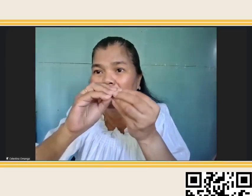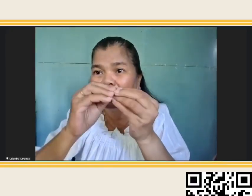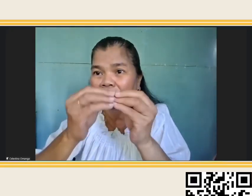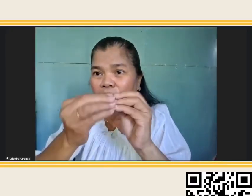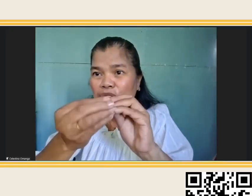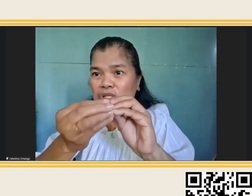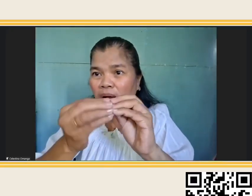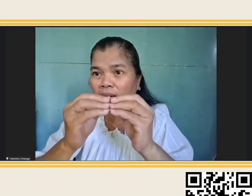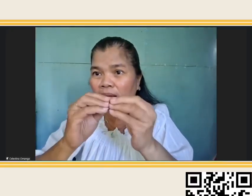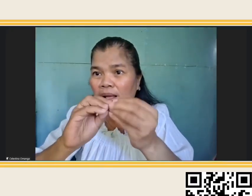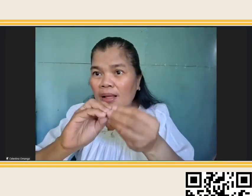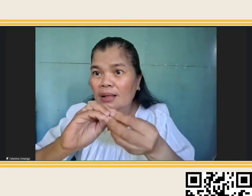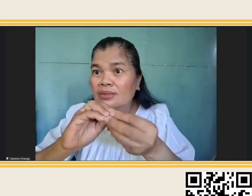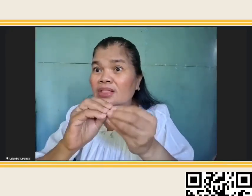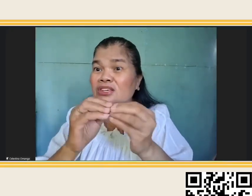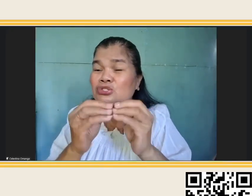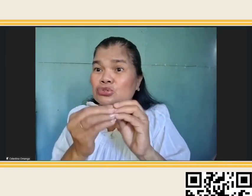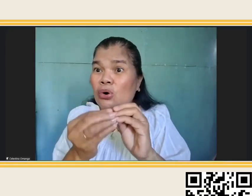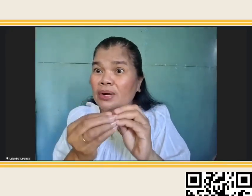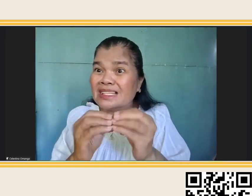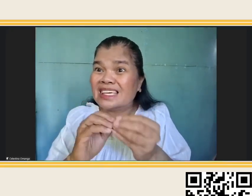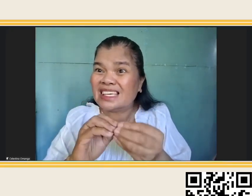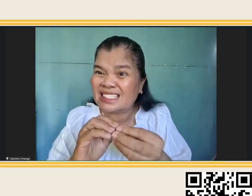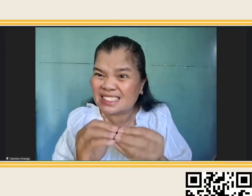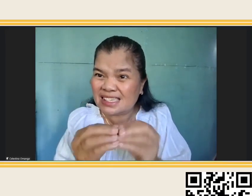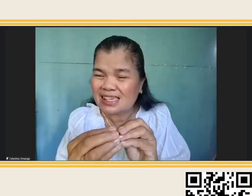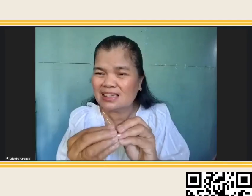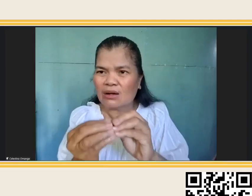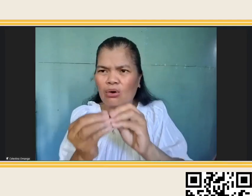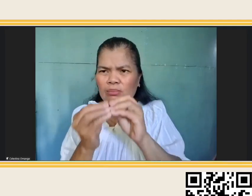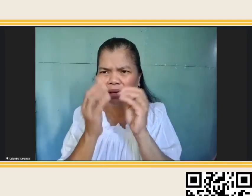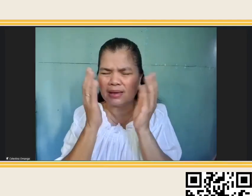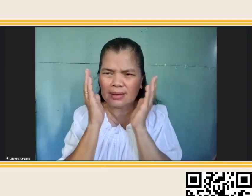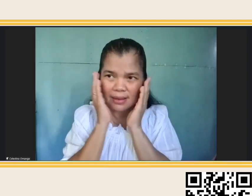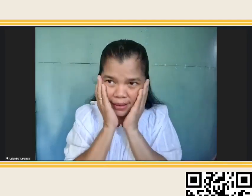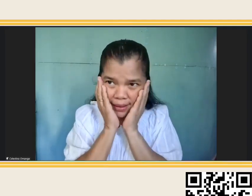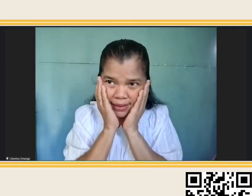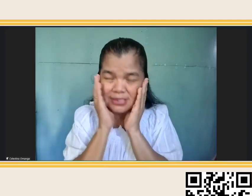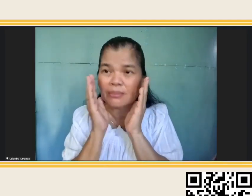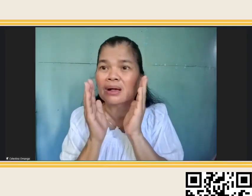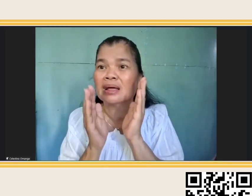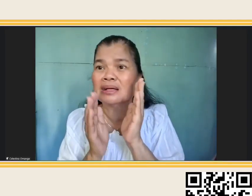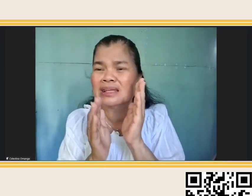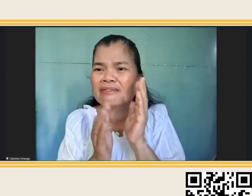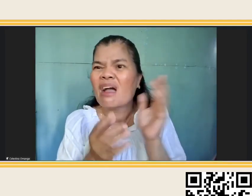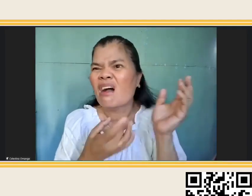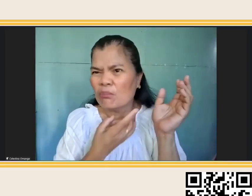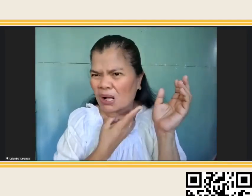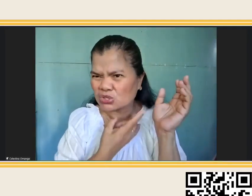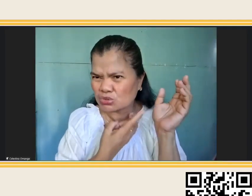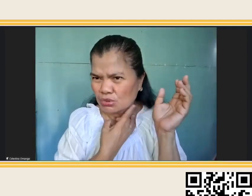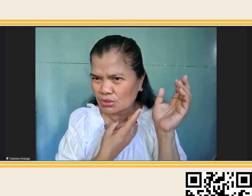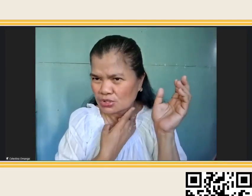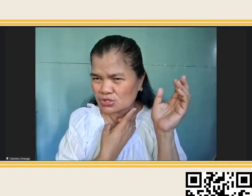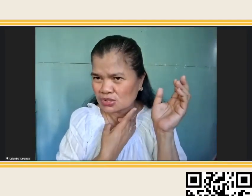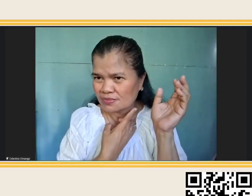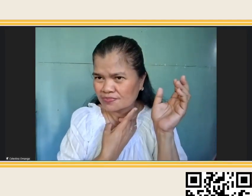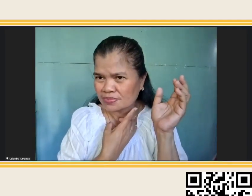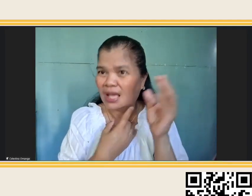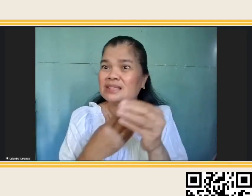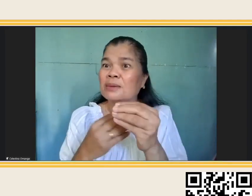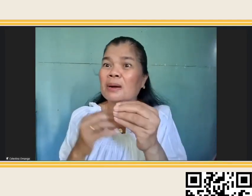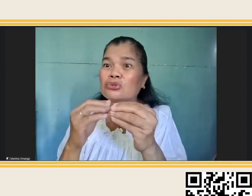pag ginanyan mo siya, that is torrid kissing. Oh my God. Sabihan ka ng death,